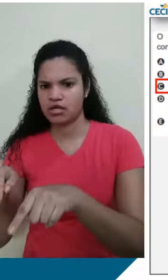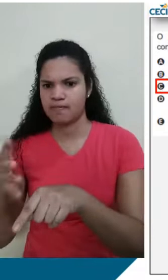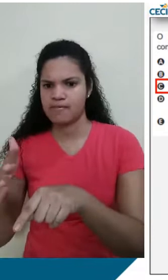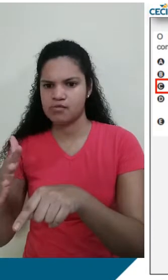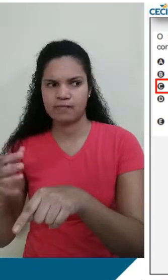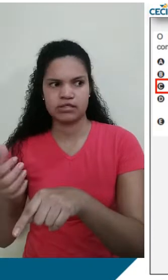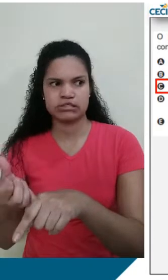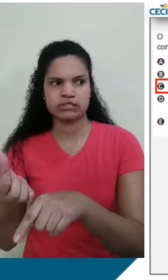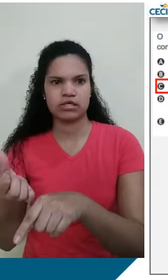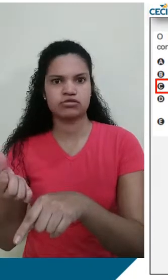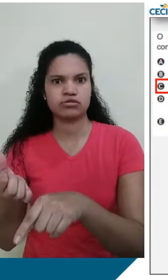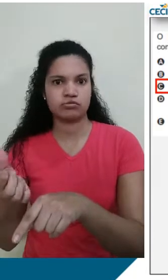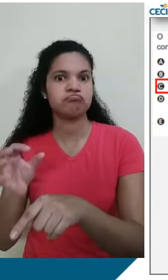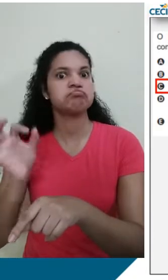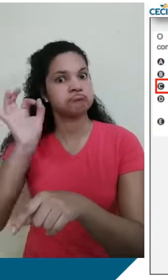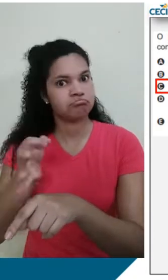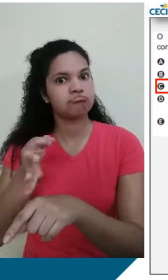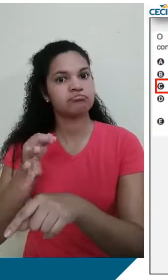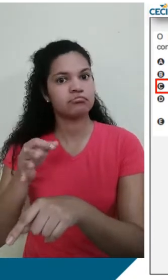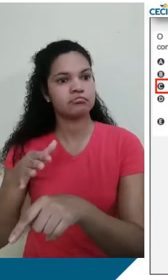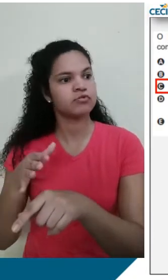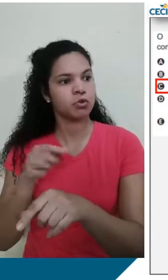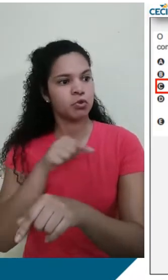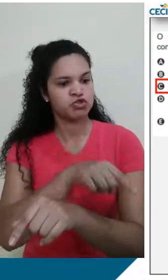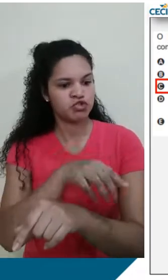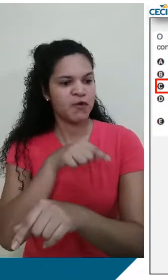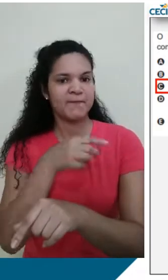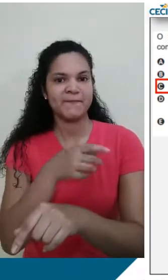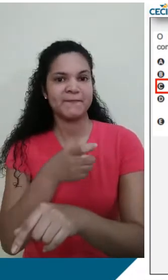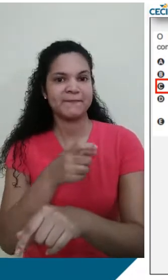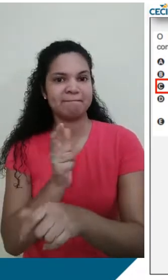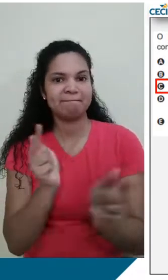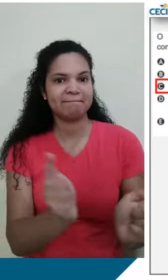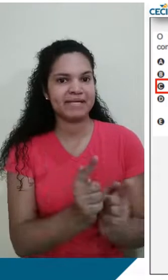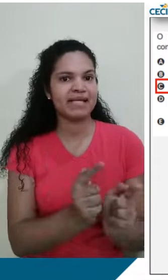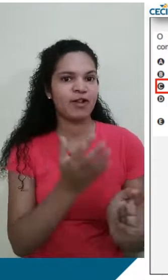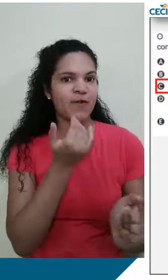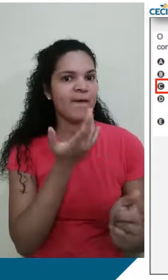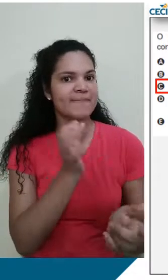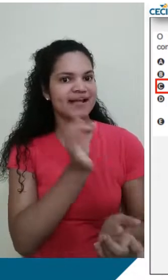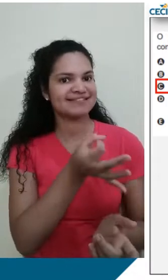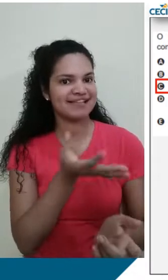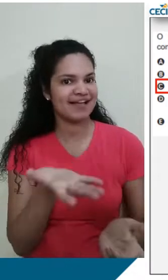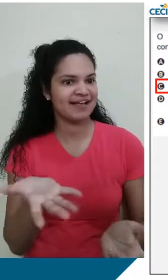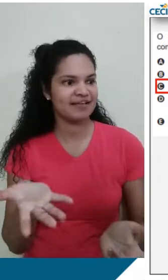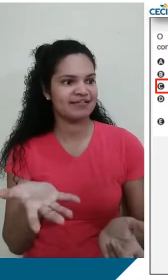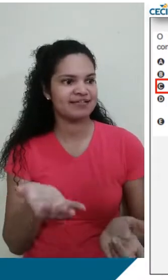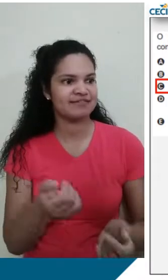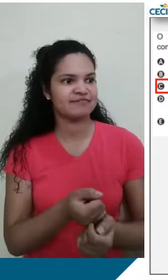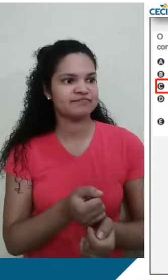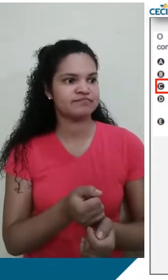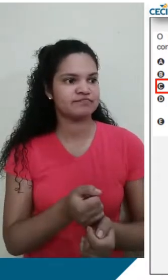Então, realmente, os peixes predaram animais pequenos, já que em áreas com predação, em áreas